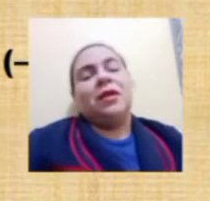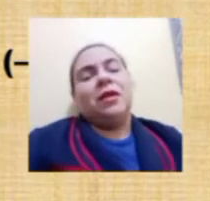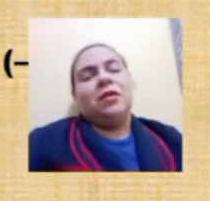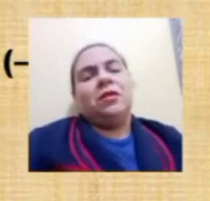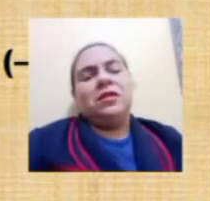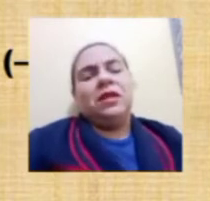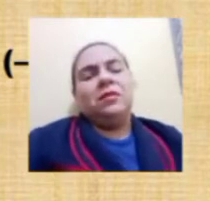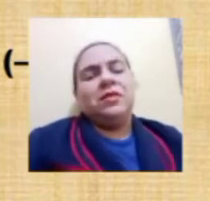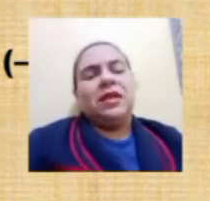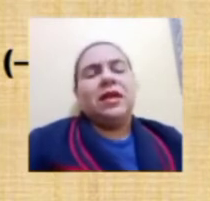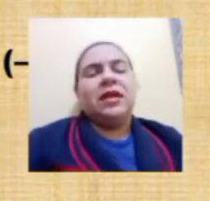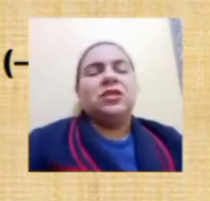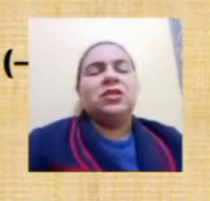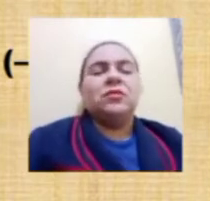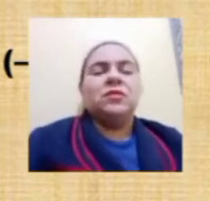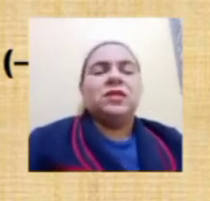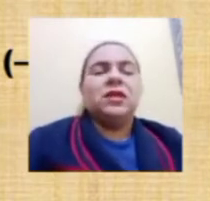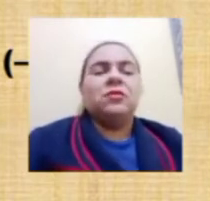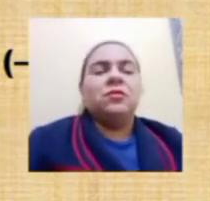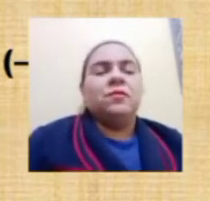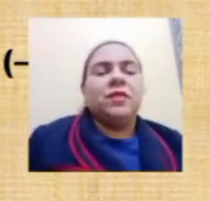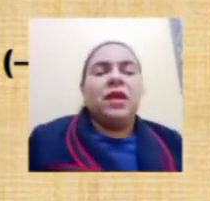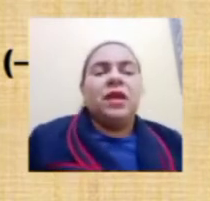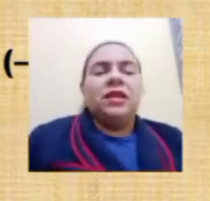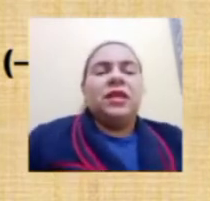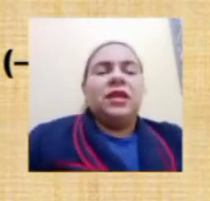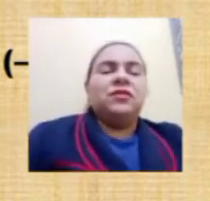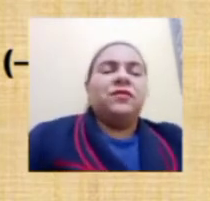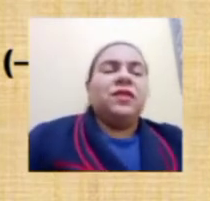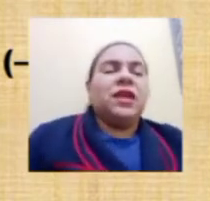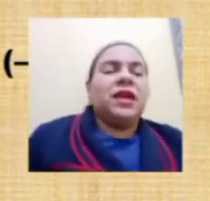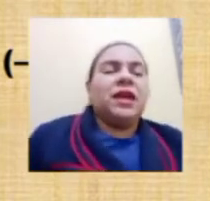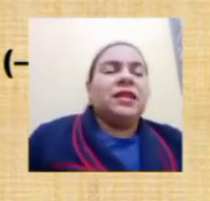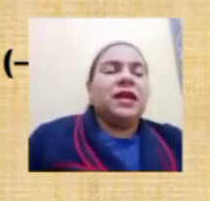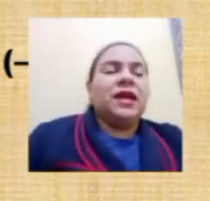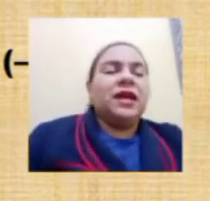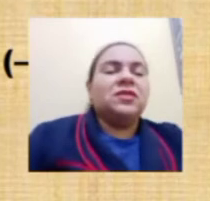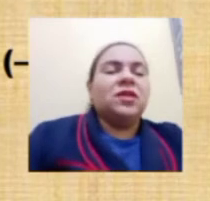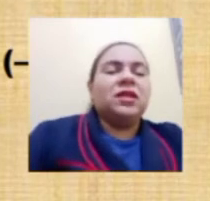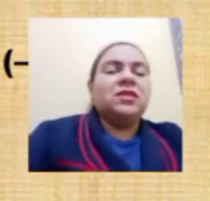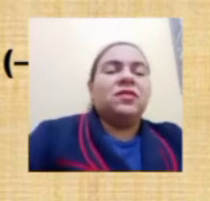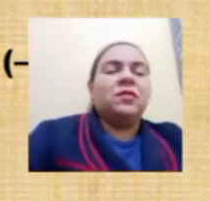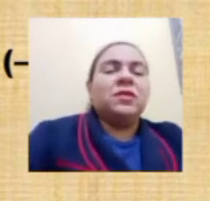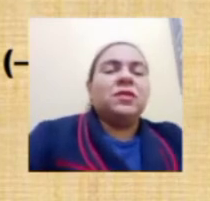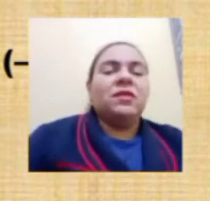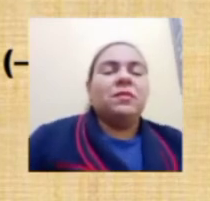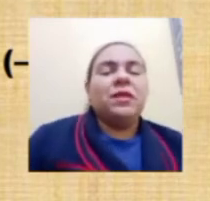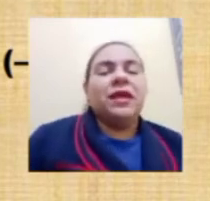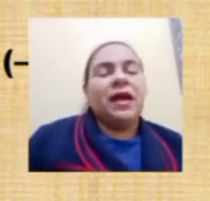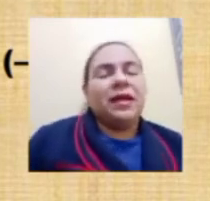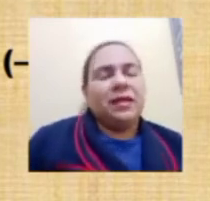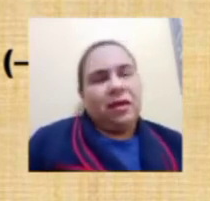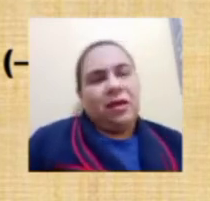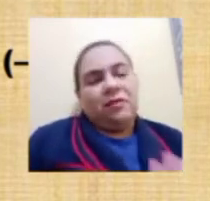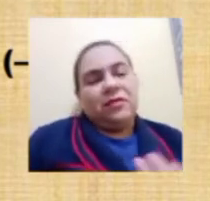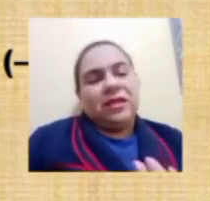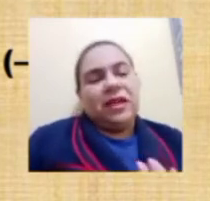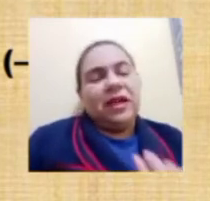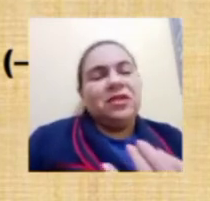a 7. Muito bem. Então, vamos lá, que a aula